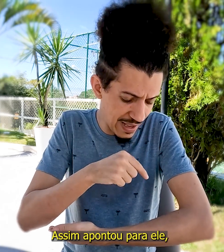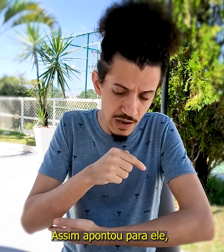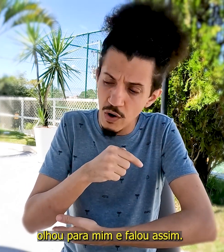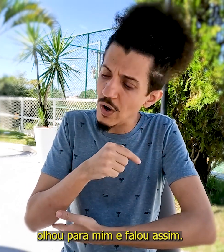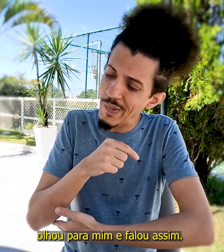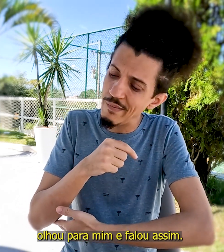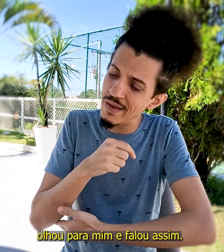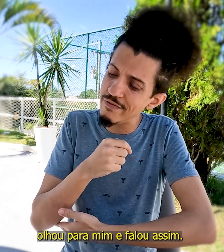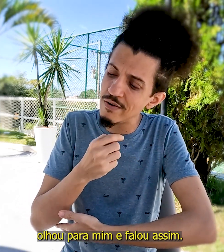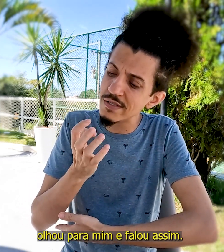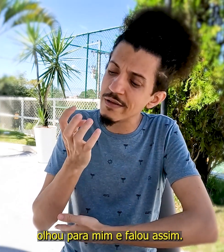ele, olhou para mim e falou assim.